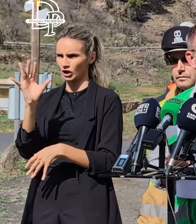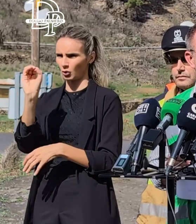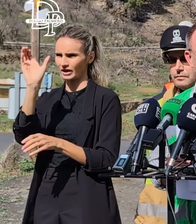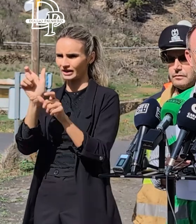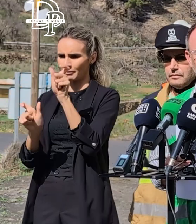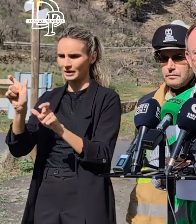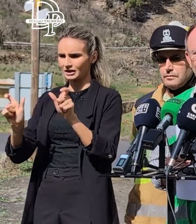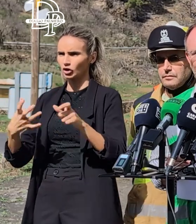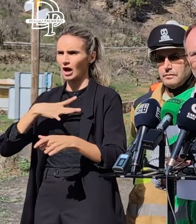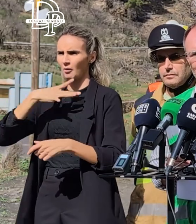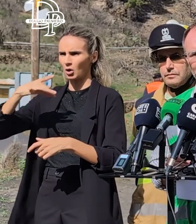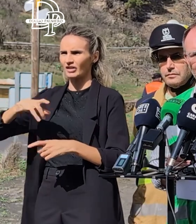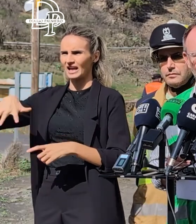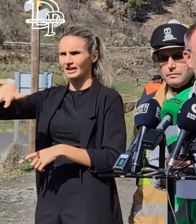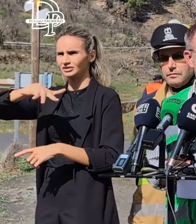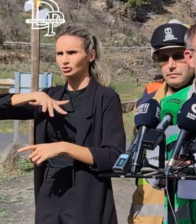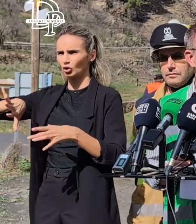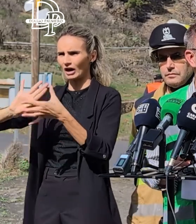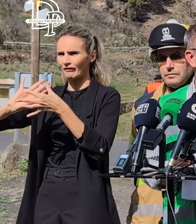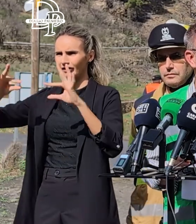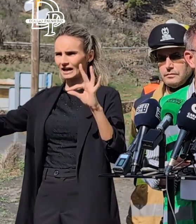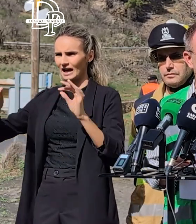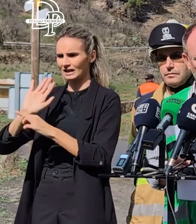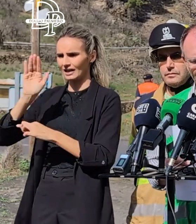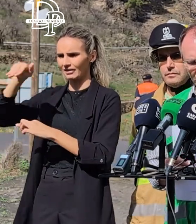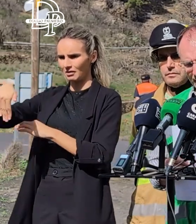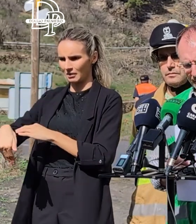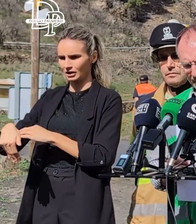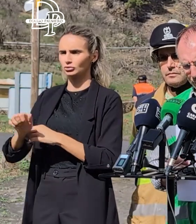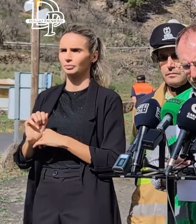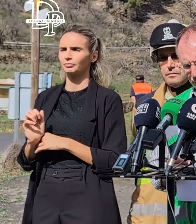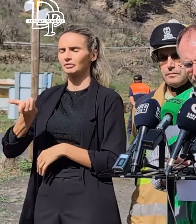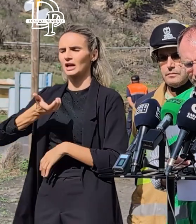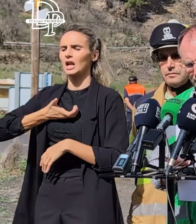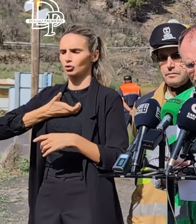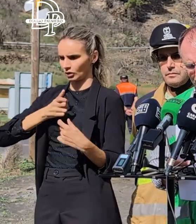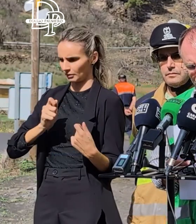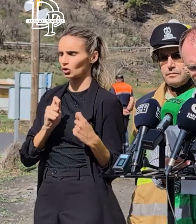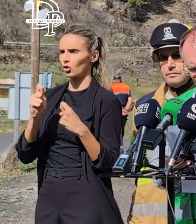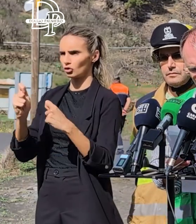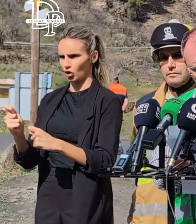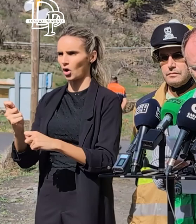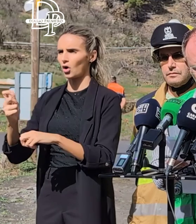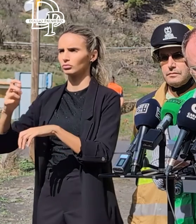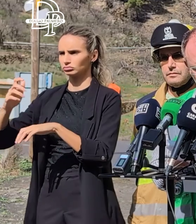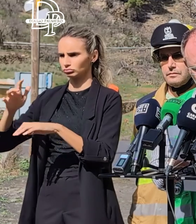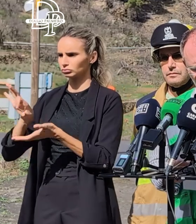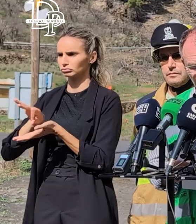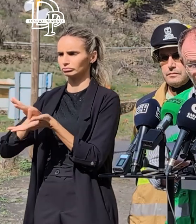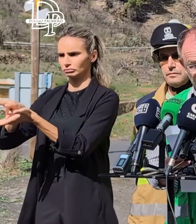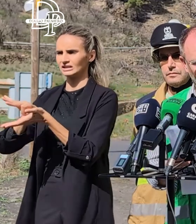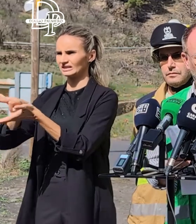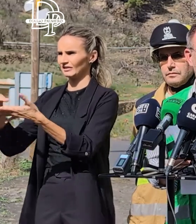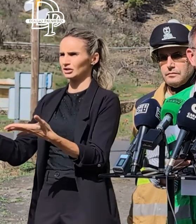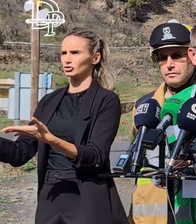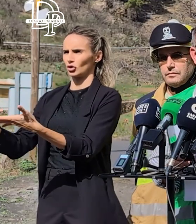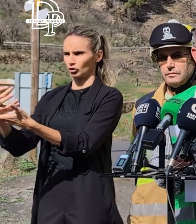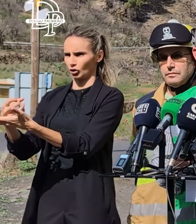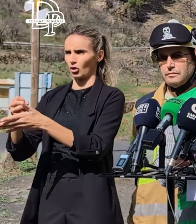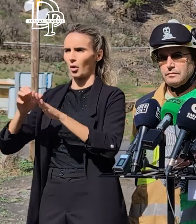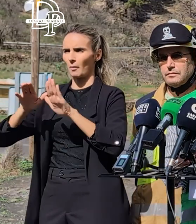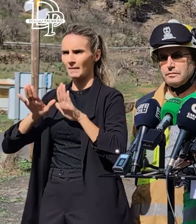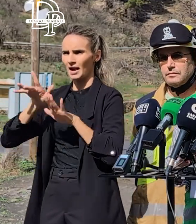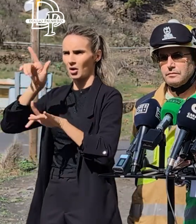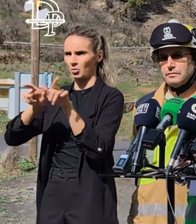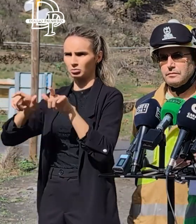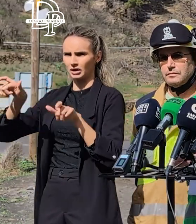posibilidad de acudir al recinto ferial del Paso, lo puso el ayuntamiento a disposición con todos los servicios, pero la mayor parte de la